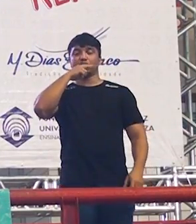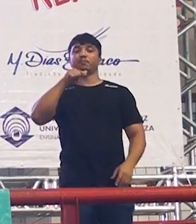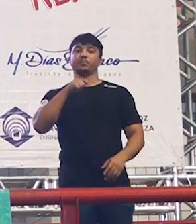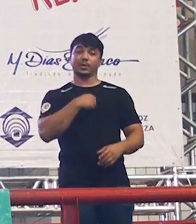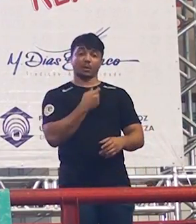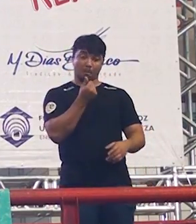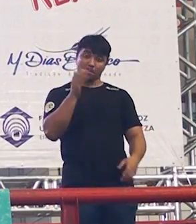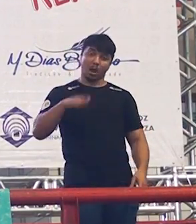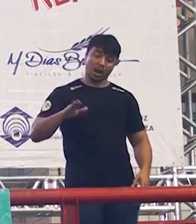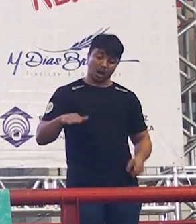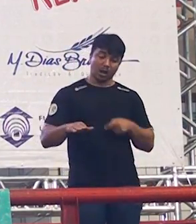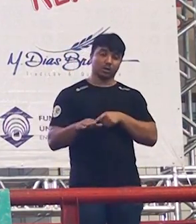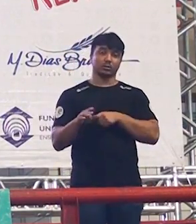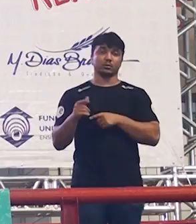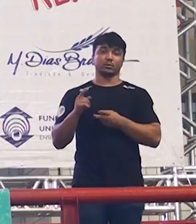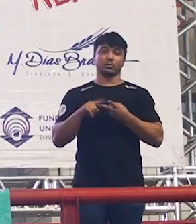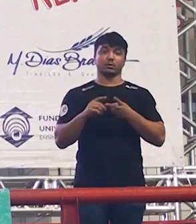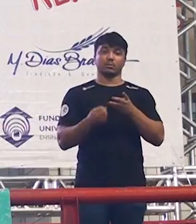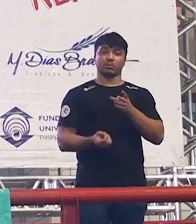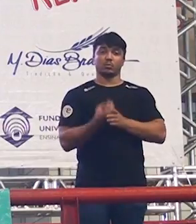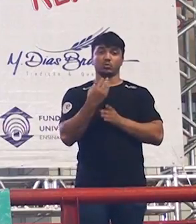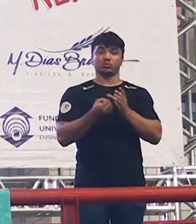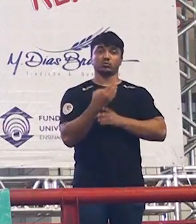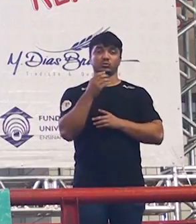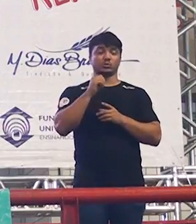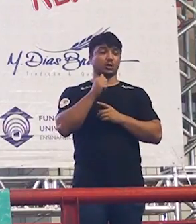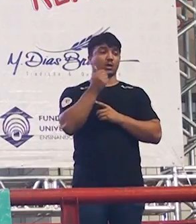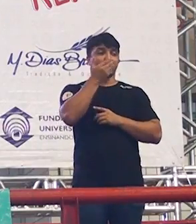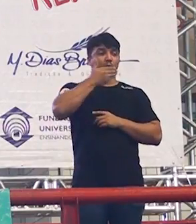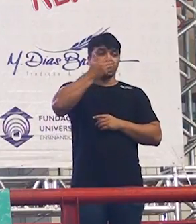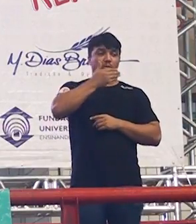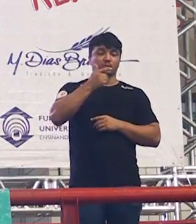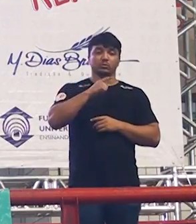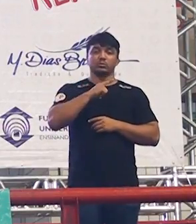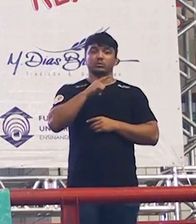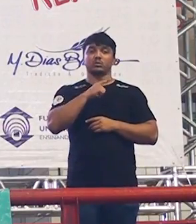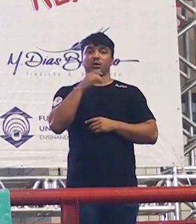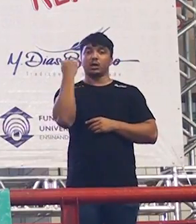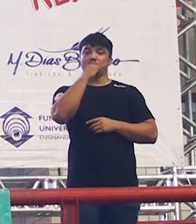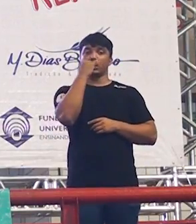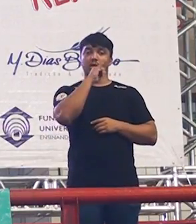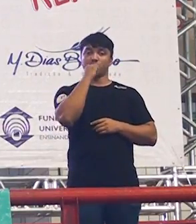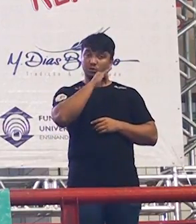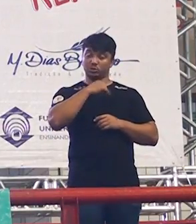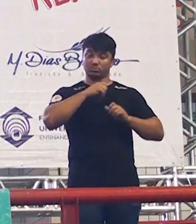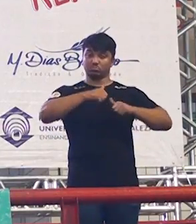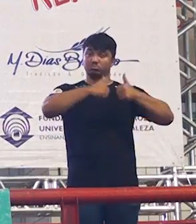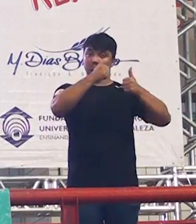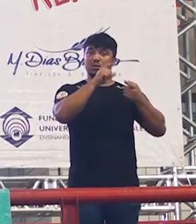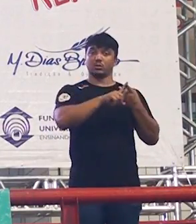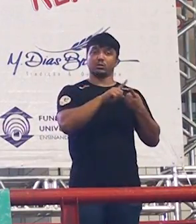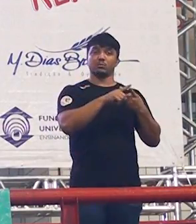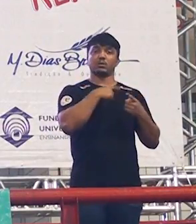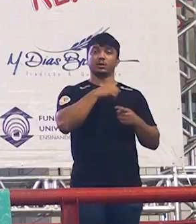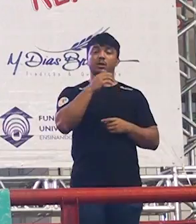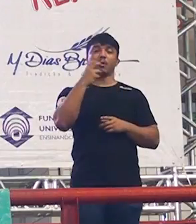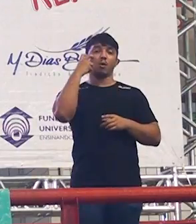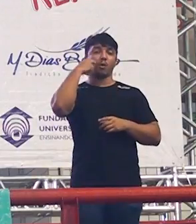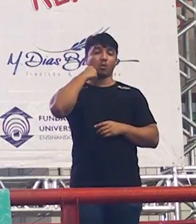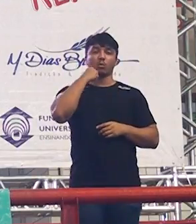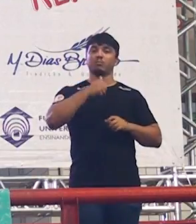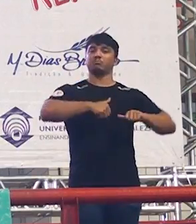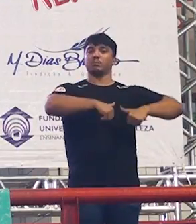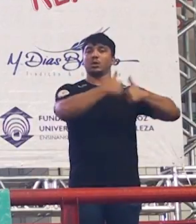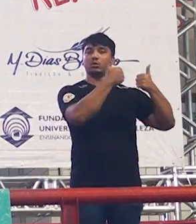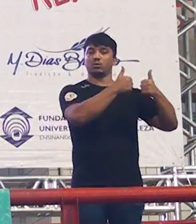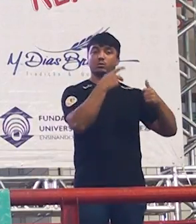mais barata, ela produz um açúcar um etanol com mais energia e da maior lucratividade. Por